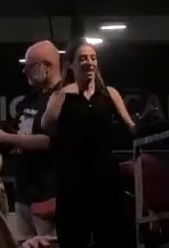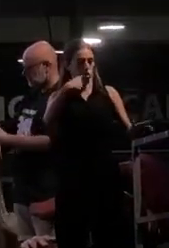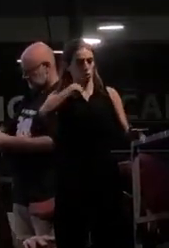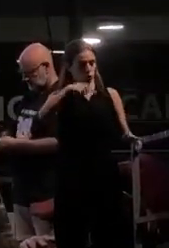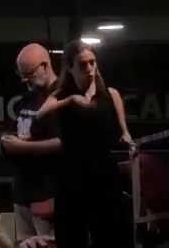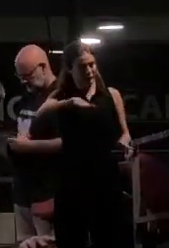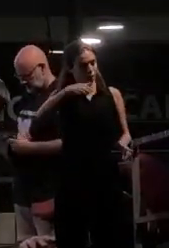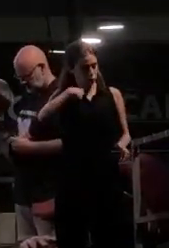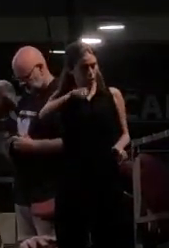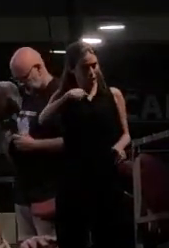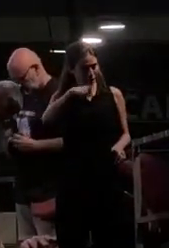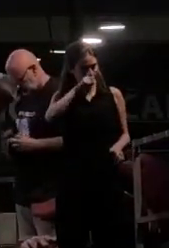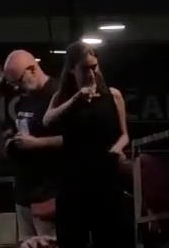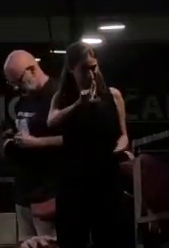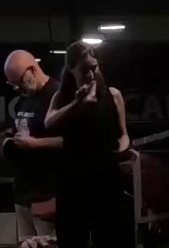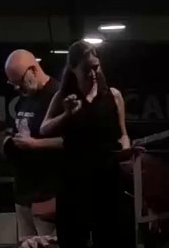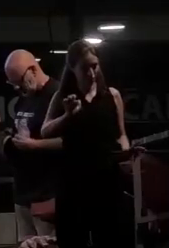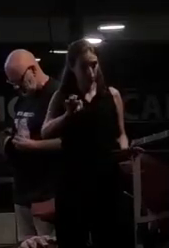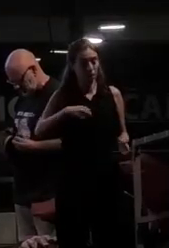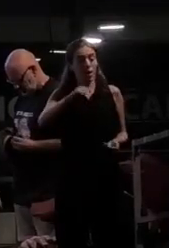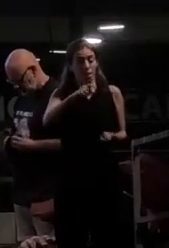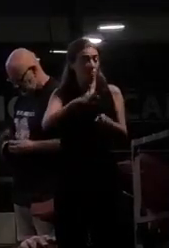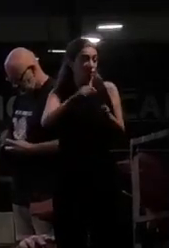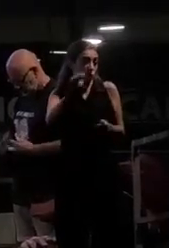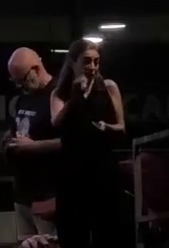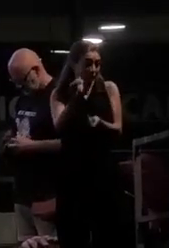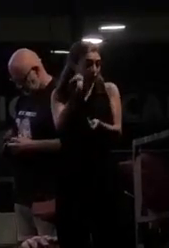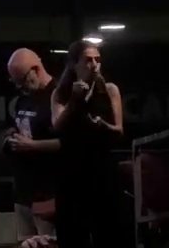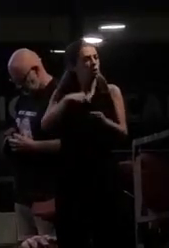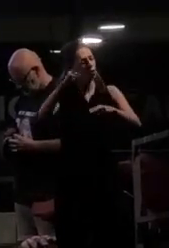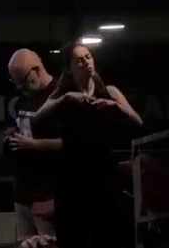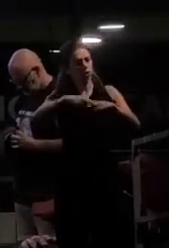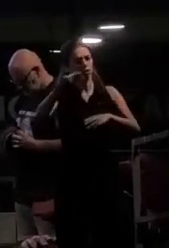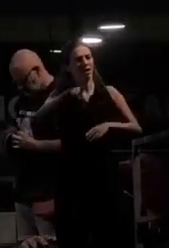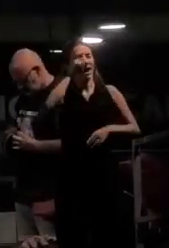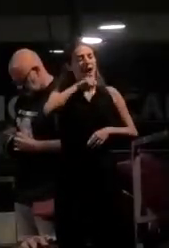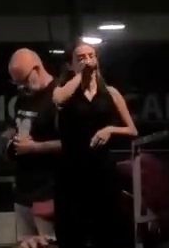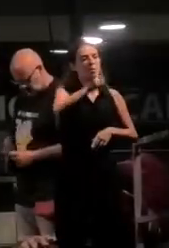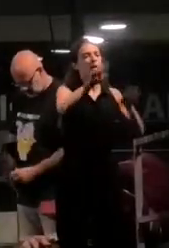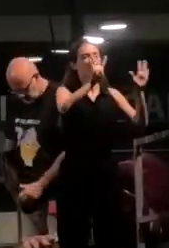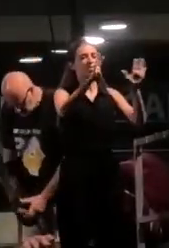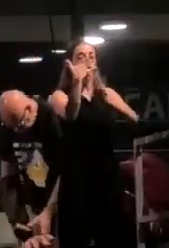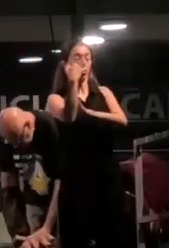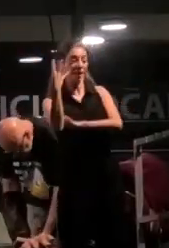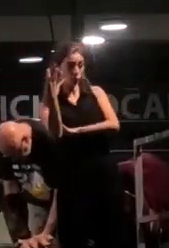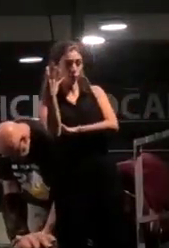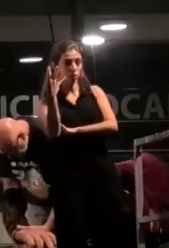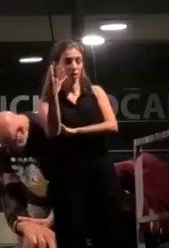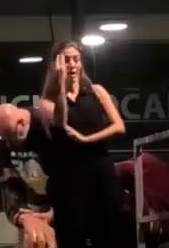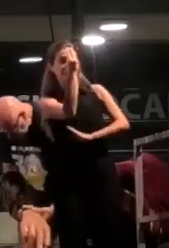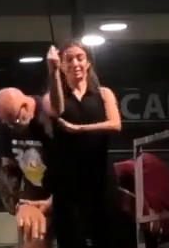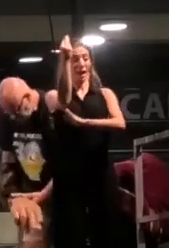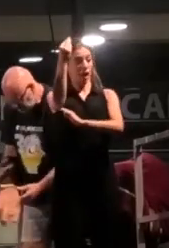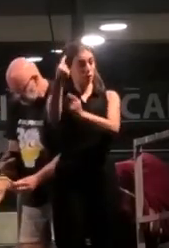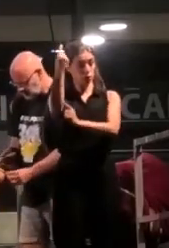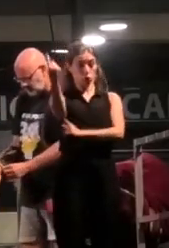Tenim alguns nanos. Som petits, però hem fet molta festa. L'any 1954, els gegants no van